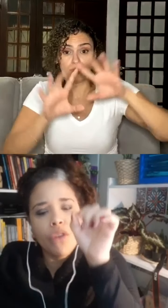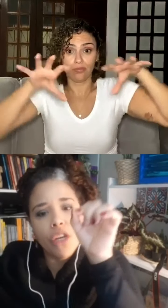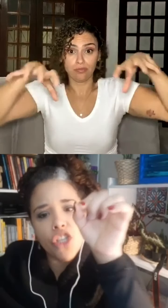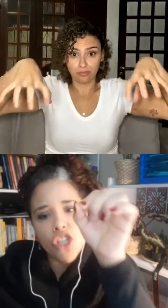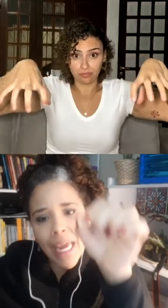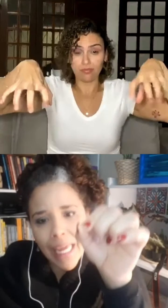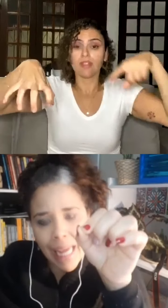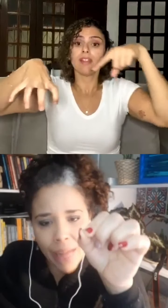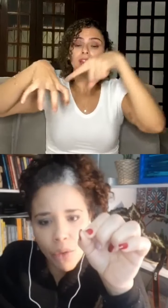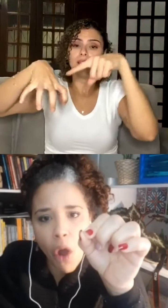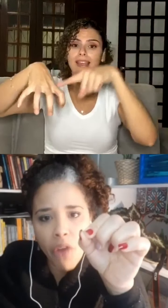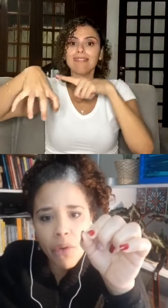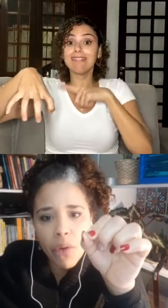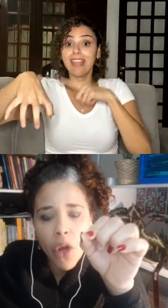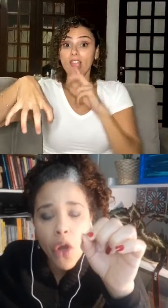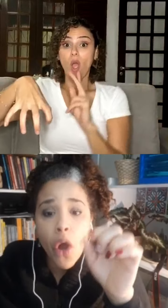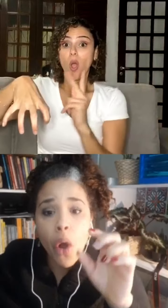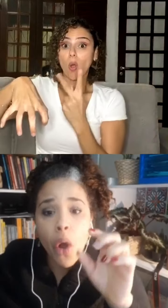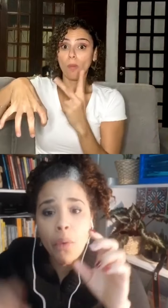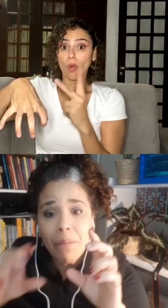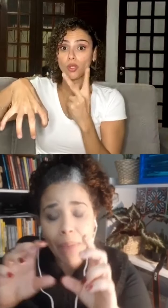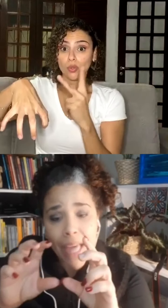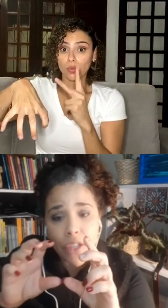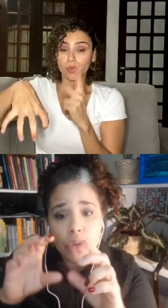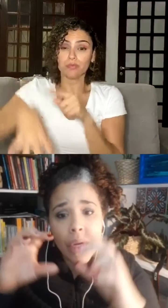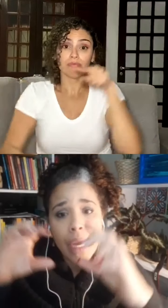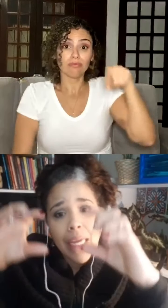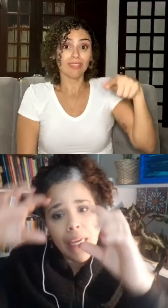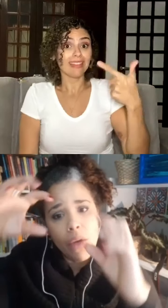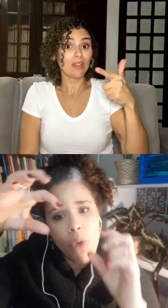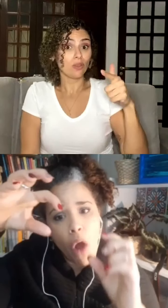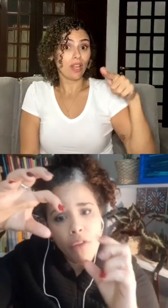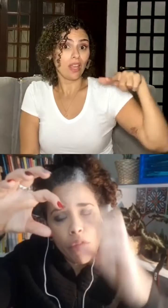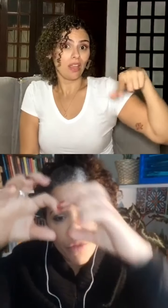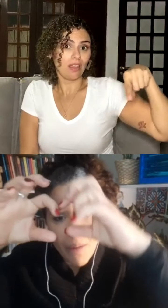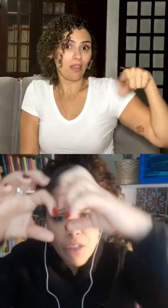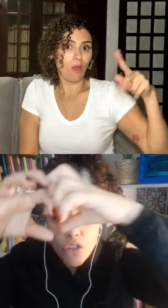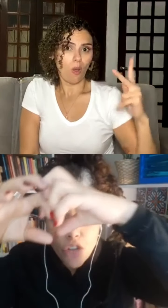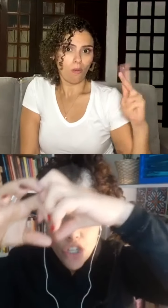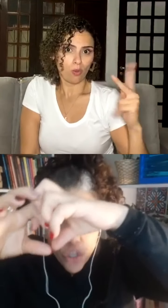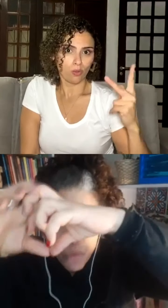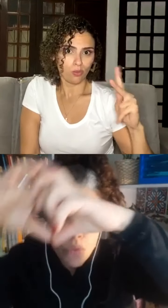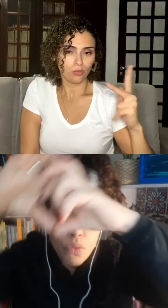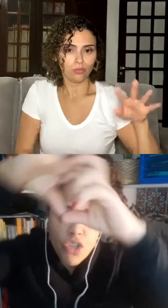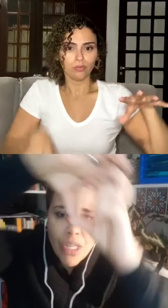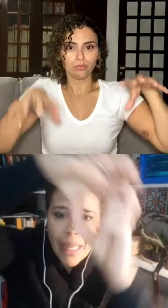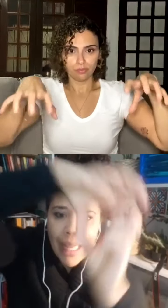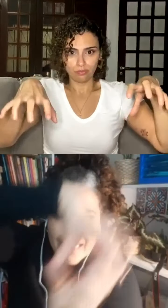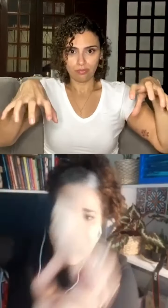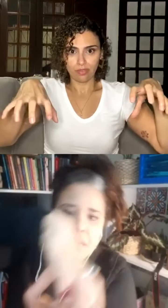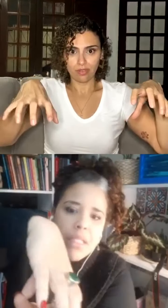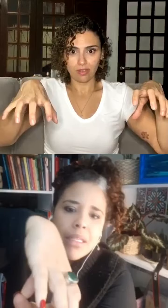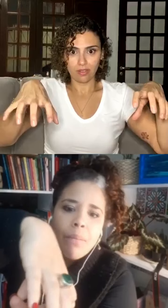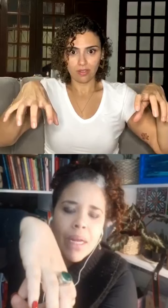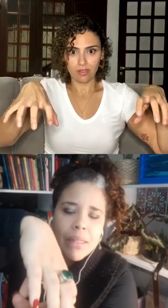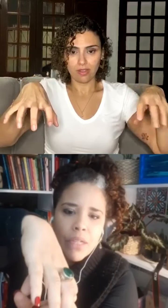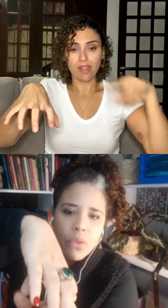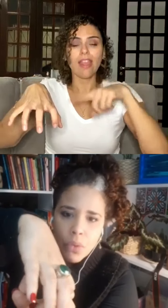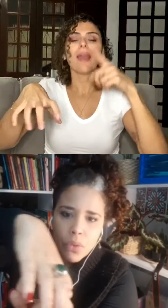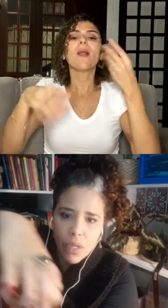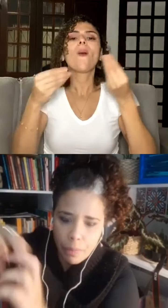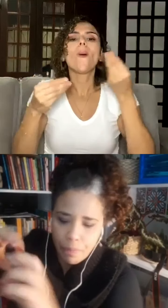espermatozoide chegue lá no óvulo ou impeço que o óvulo e o espermatozoide juntos desçam e se implantem